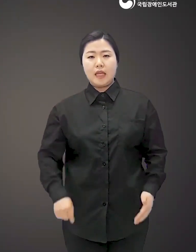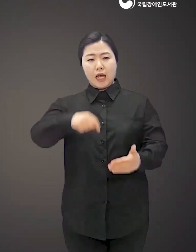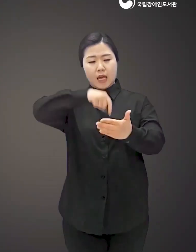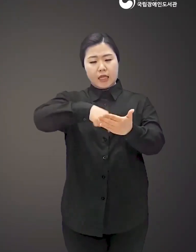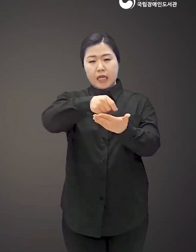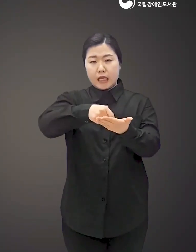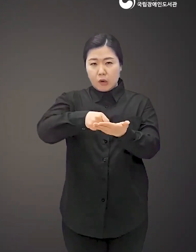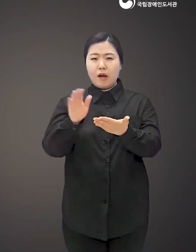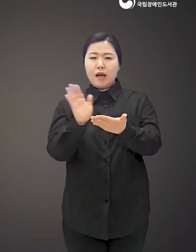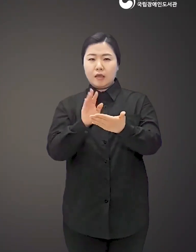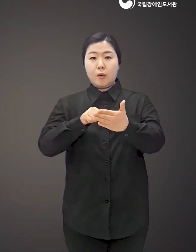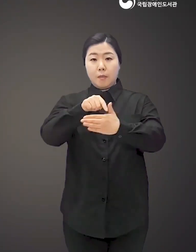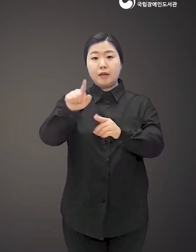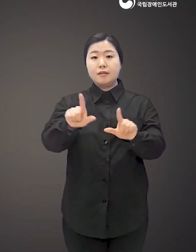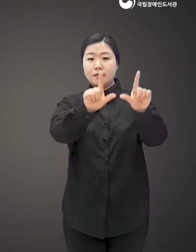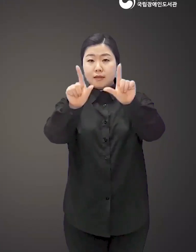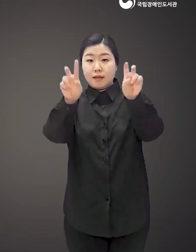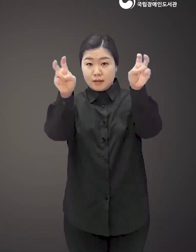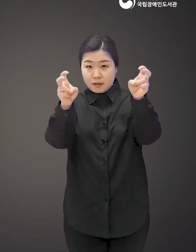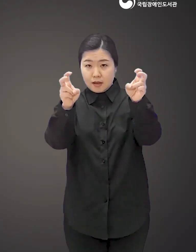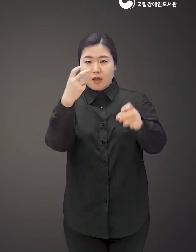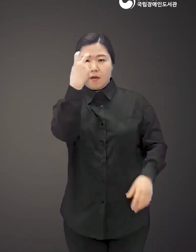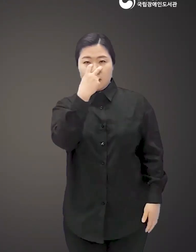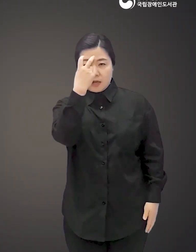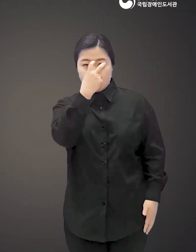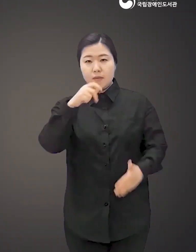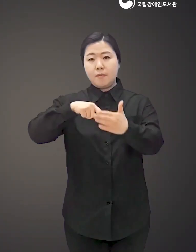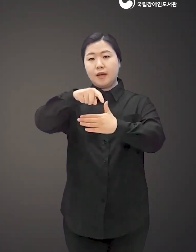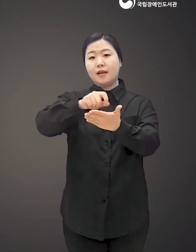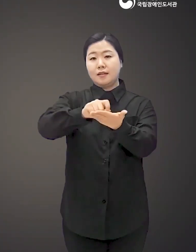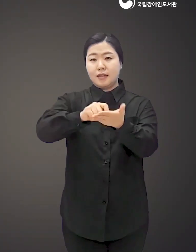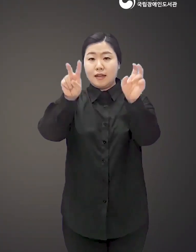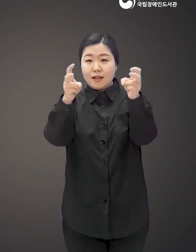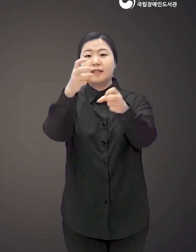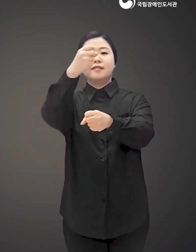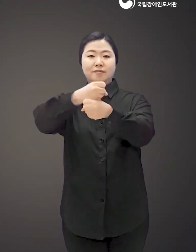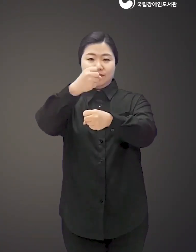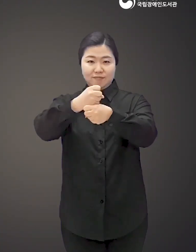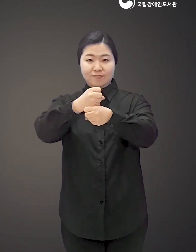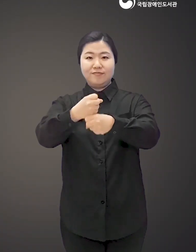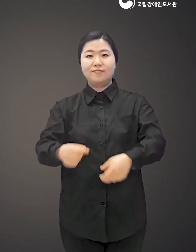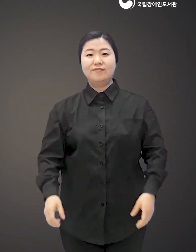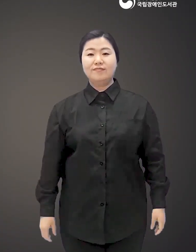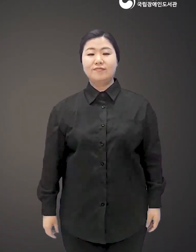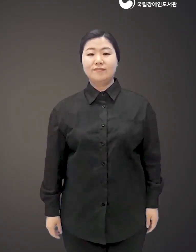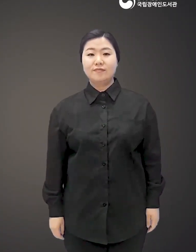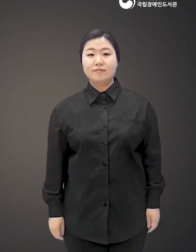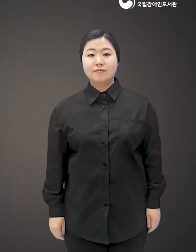내면 세계를 기록한 내면 일기가 아닌 밖의 삶을 관찰한 바깥 일기를 쓰는 것.